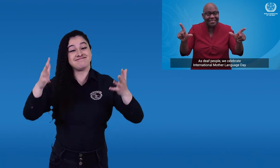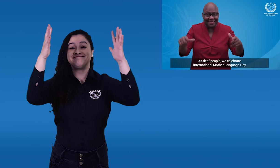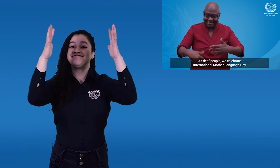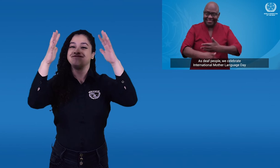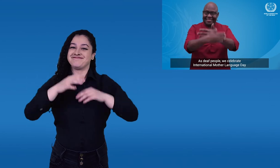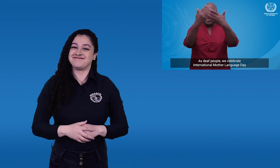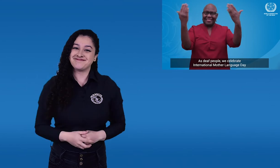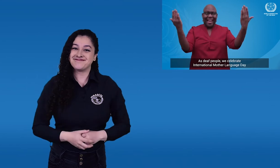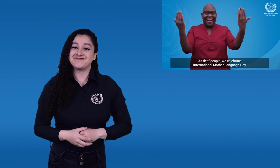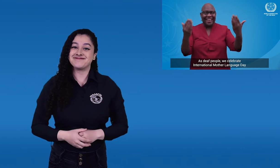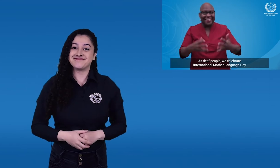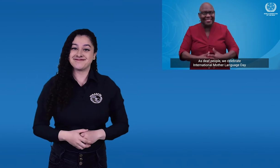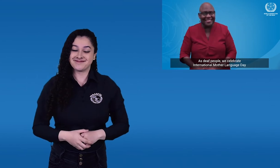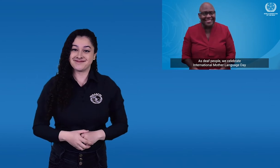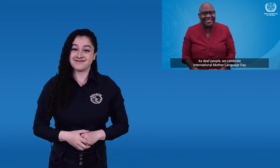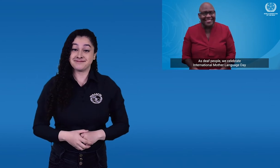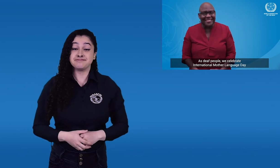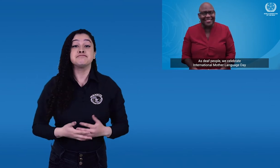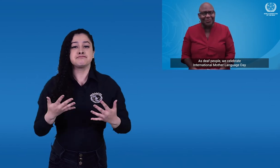de la Lengua Materna,